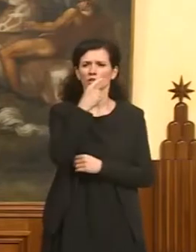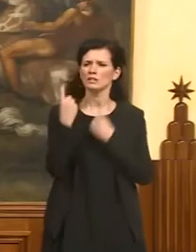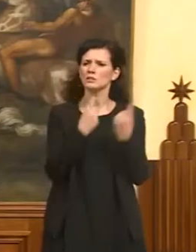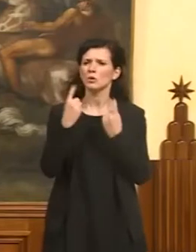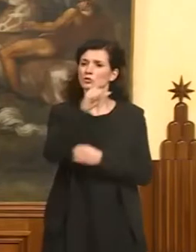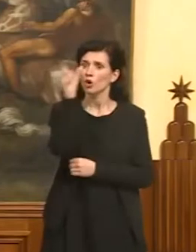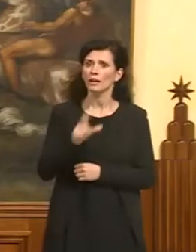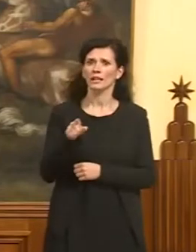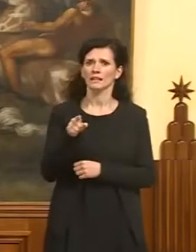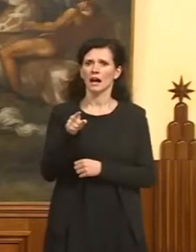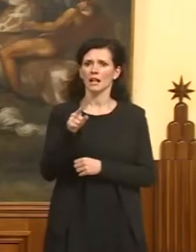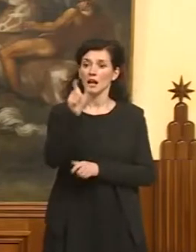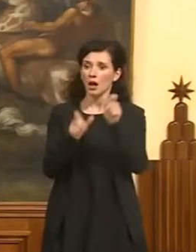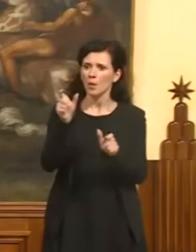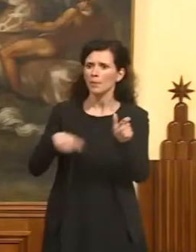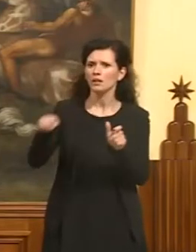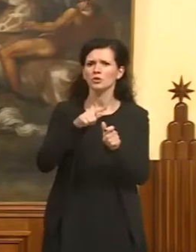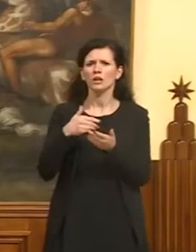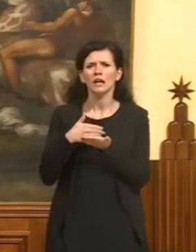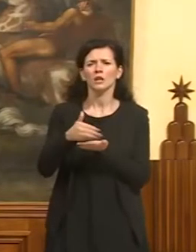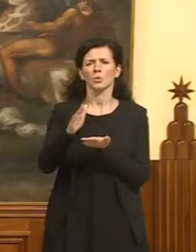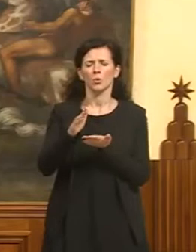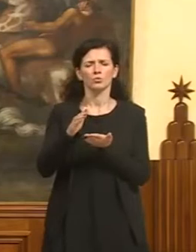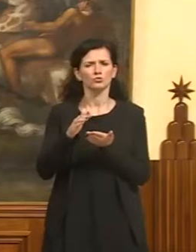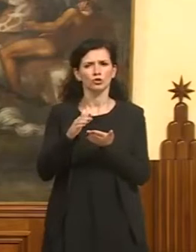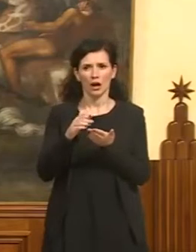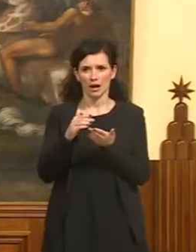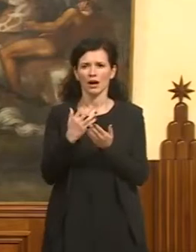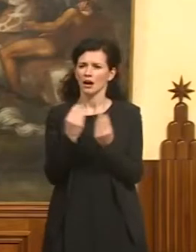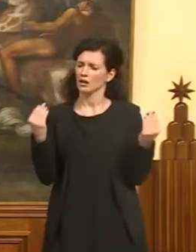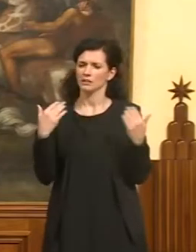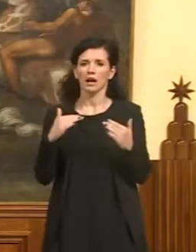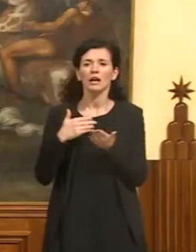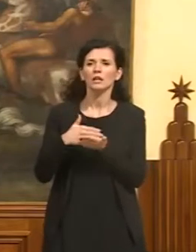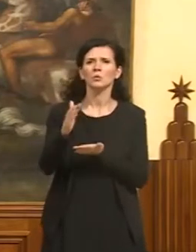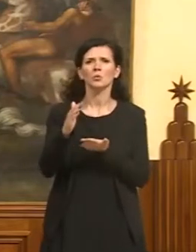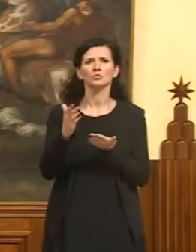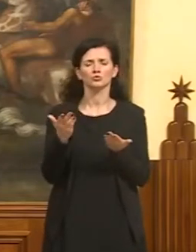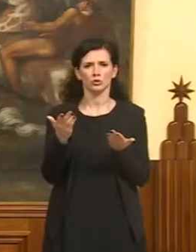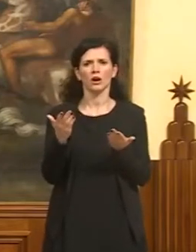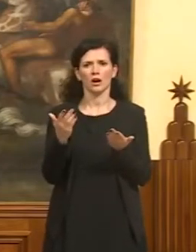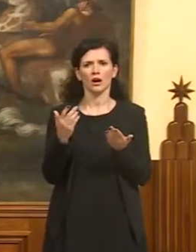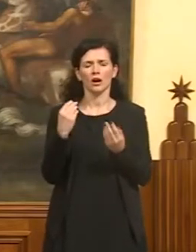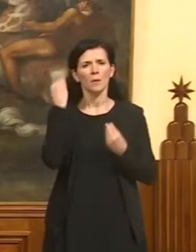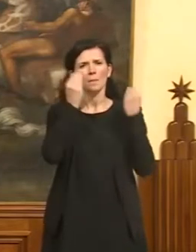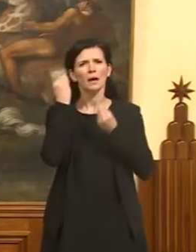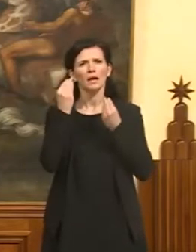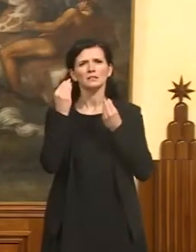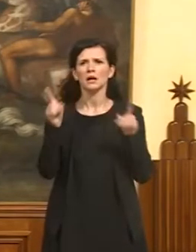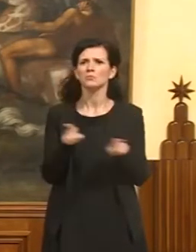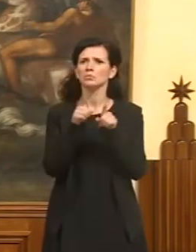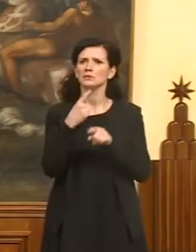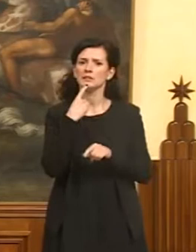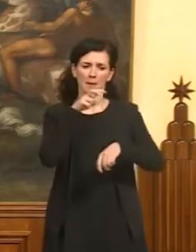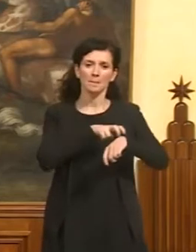chi rinuncia, chi rischia molto di più. Penso in particolare innanzitutto ai medici,